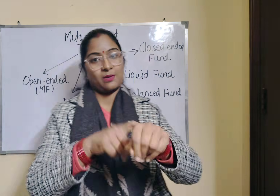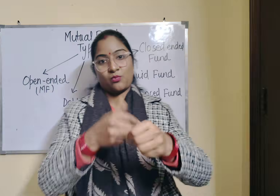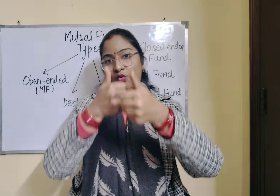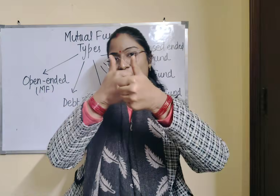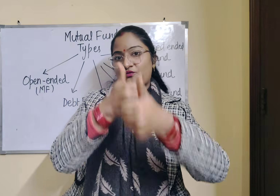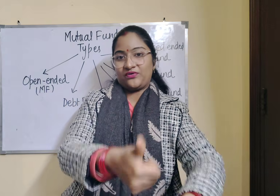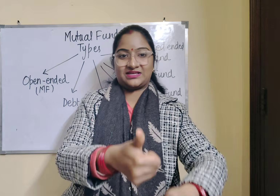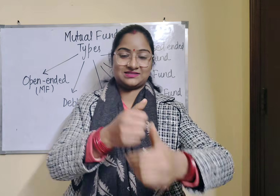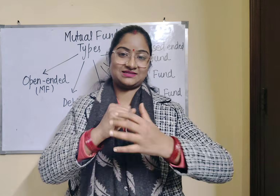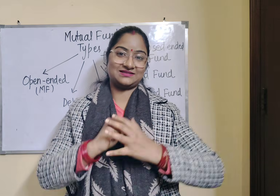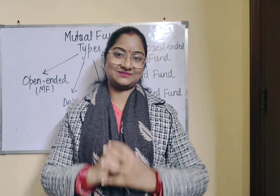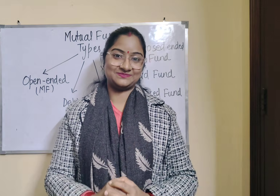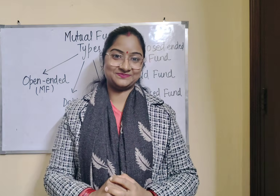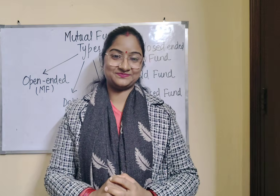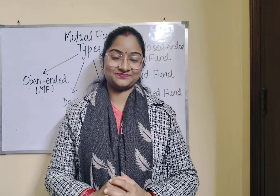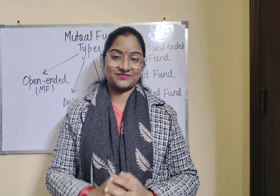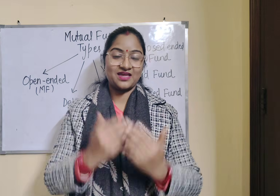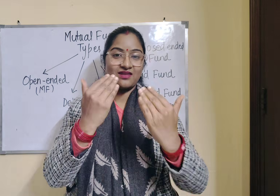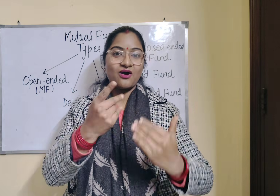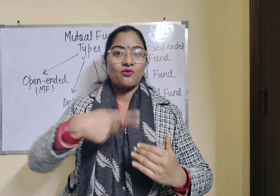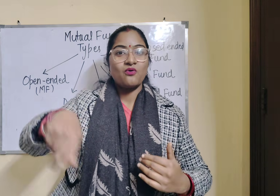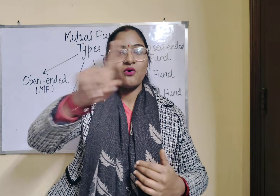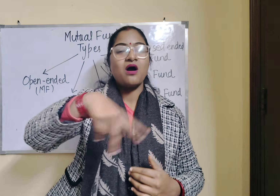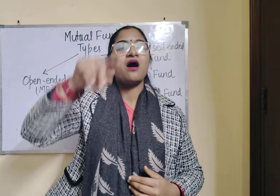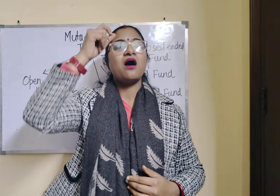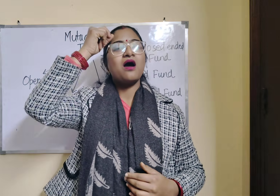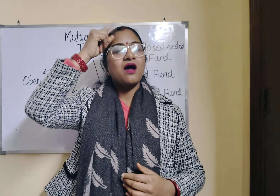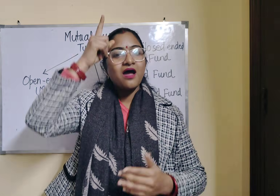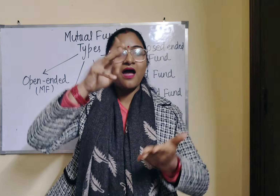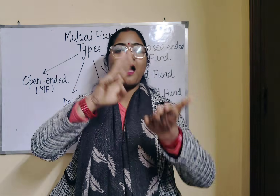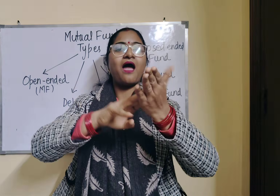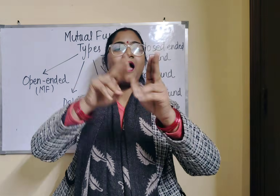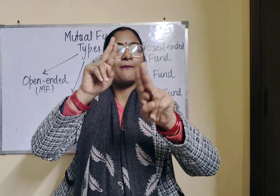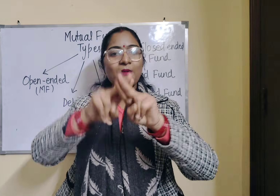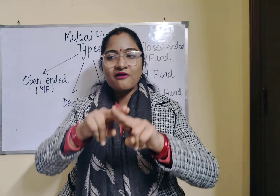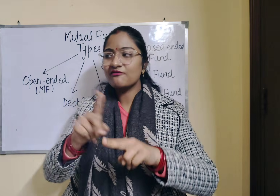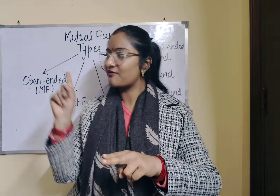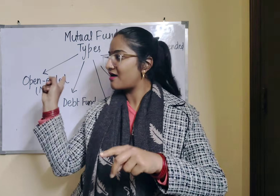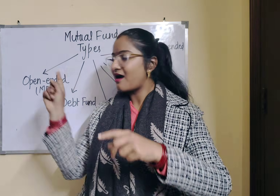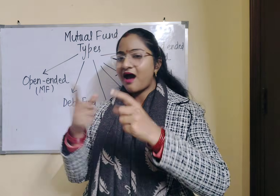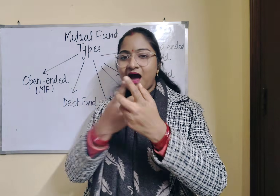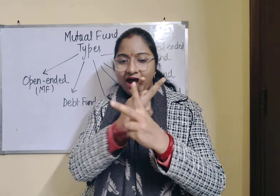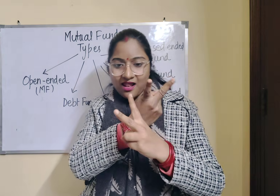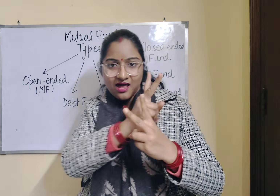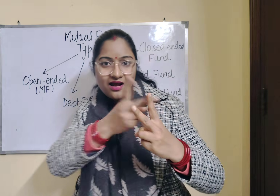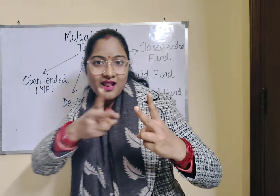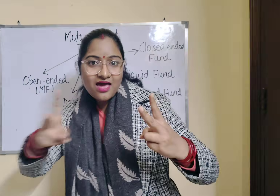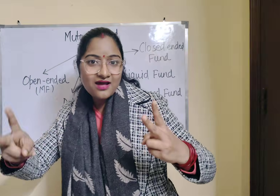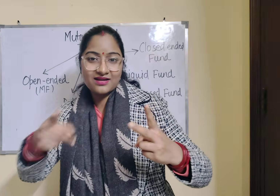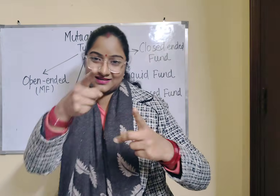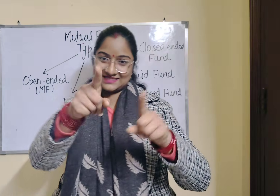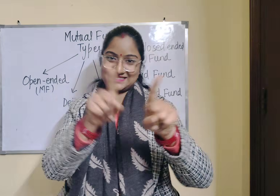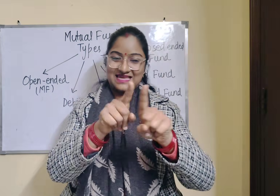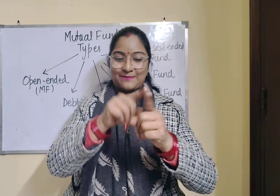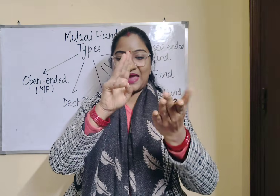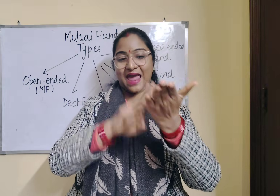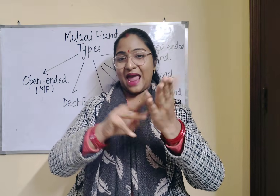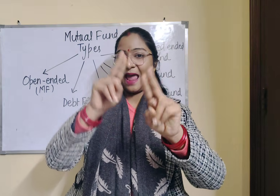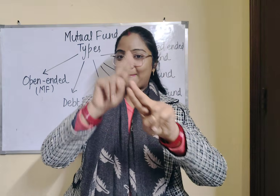बट क्लोज एंडेड फंड में आप तभी विड्रॉ कर सकते हो जब आपका मैच्योरिटी पीरियड पूरा होता है। अब आपको इसके मैच्योरिटी फंड